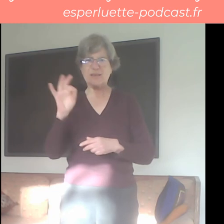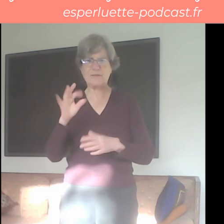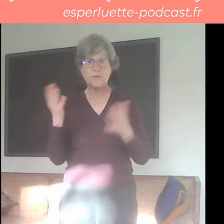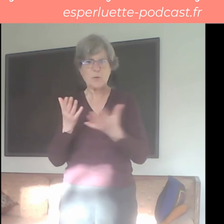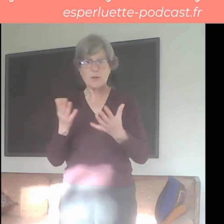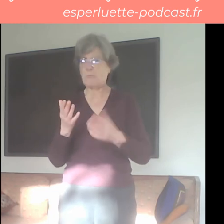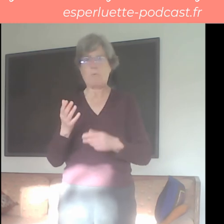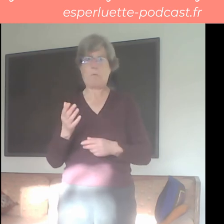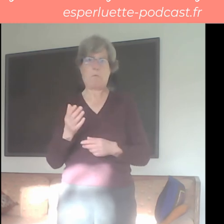des sourds et le monde des entendants.